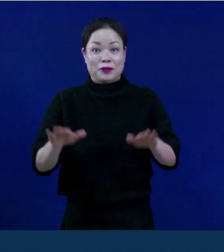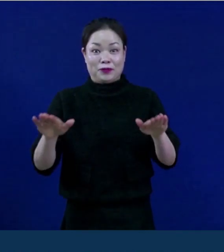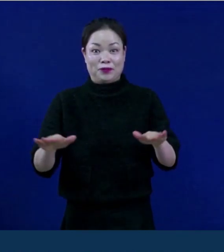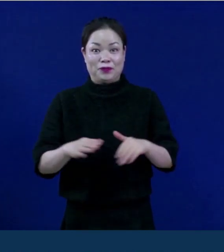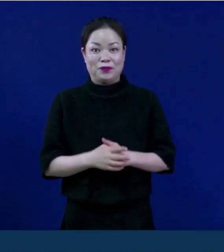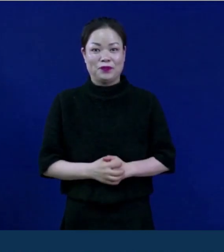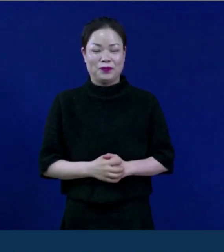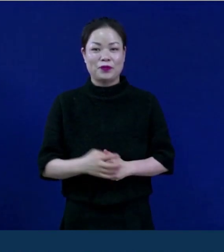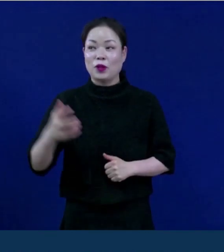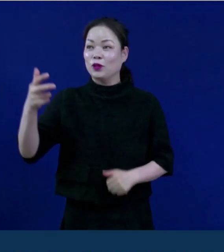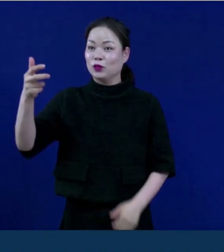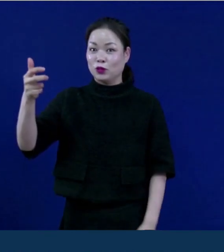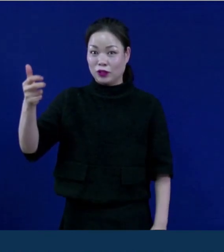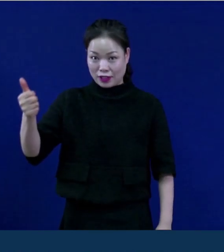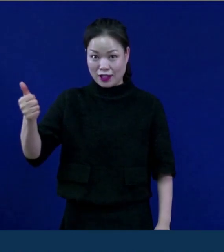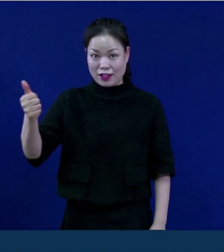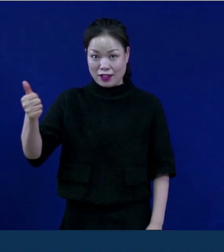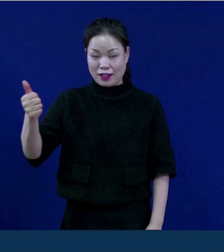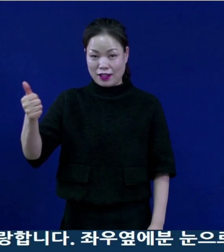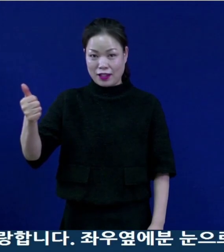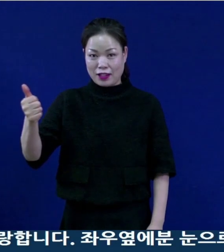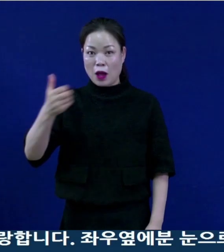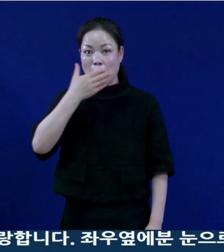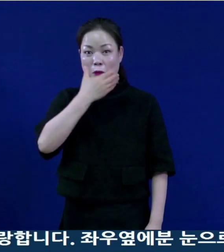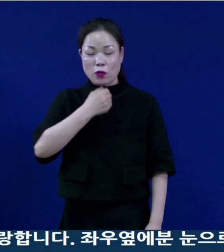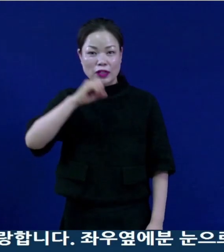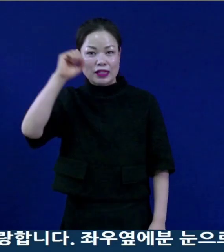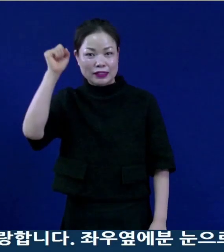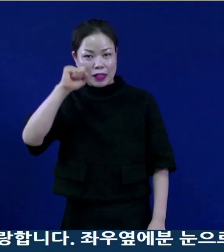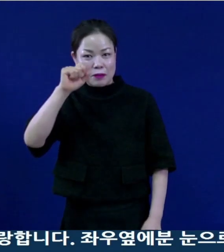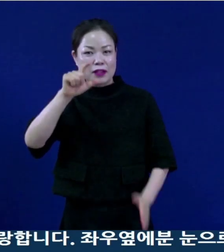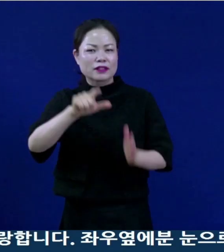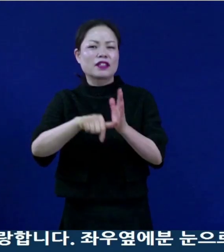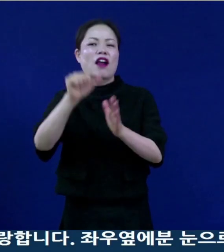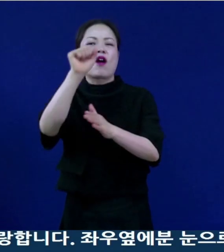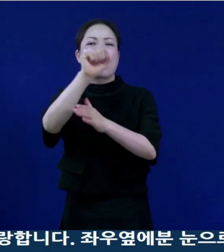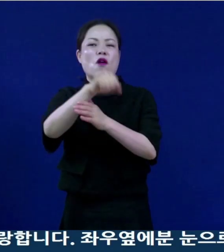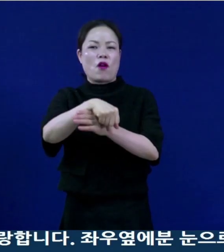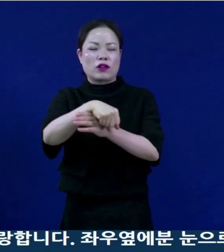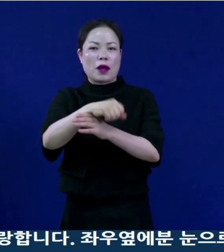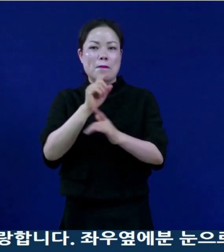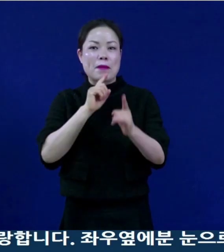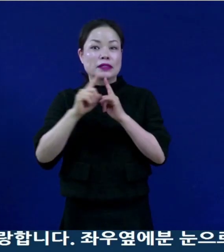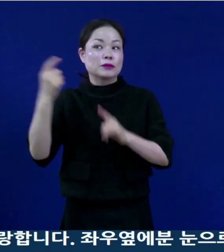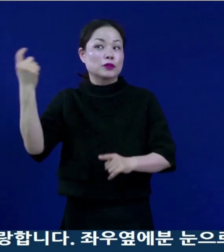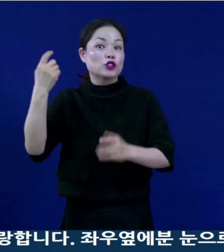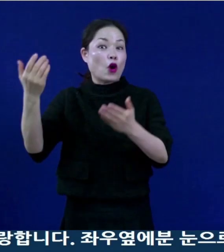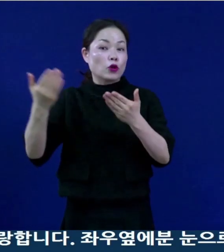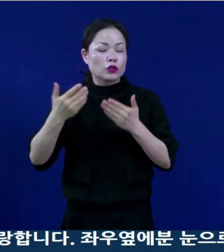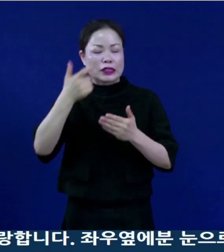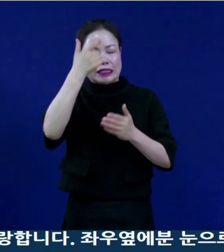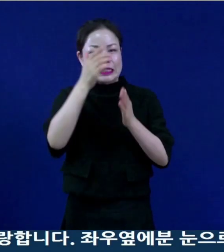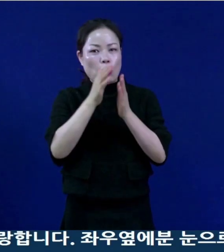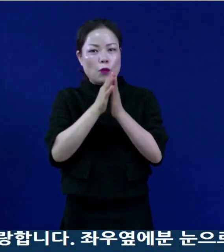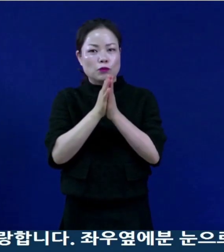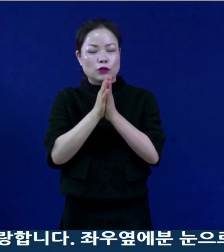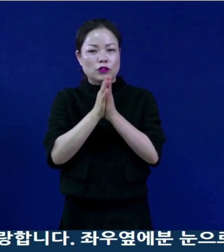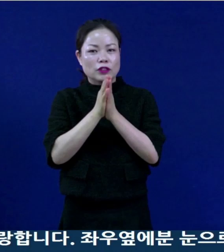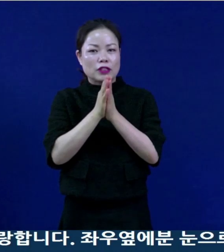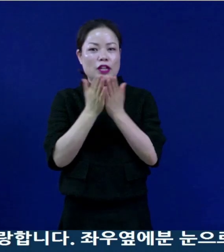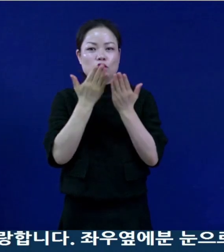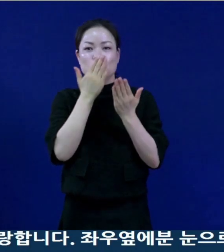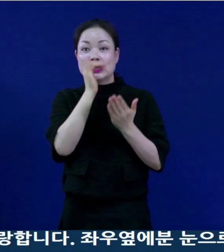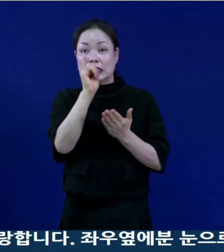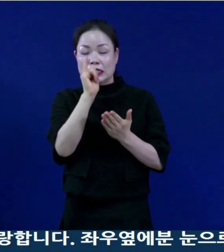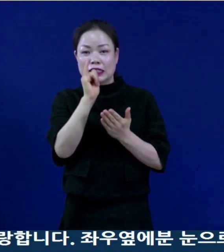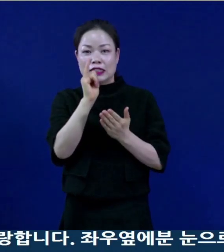오늘도 우리 주님께서 복된 새벽 시간 허락해 주셔서 말씀 들려주시고 기도문 열어주시고 주님과